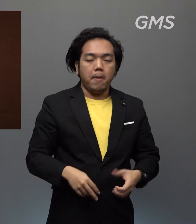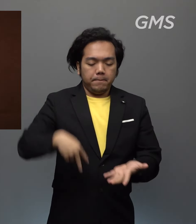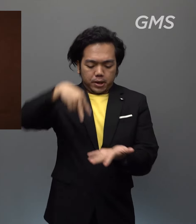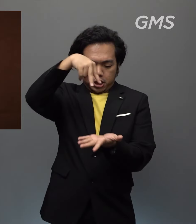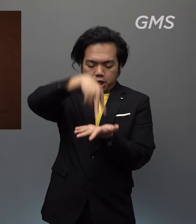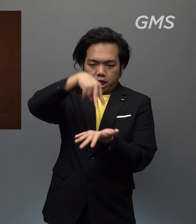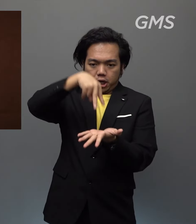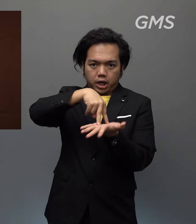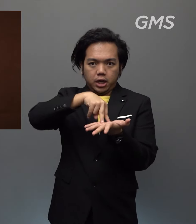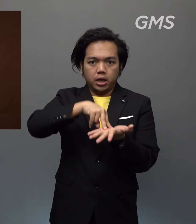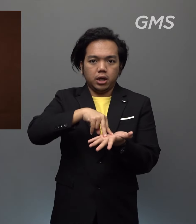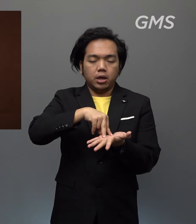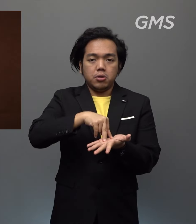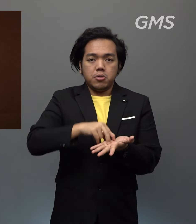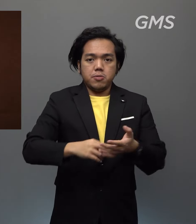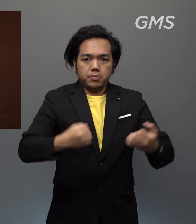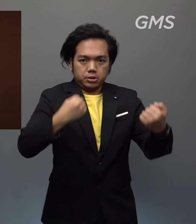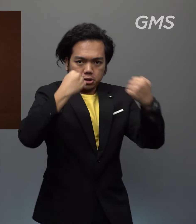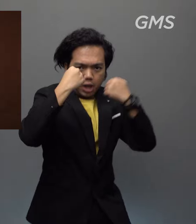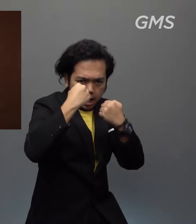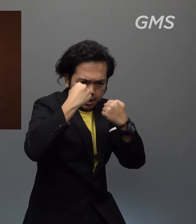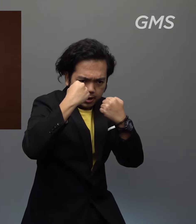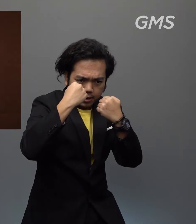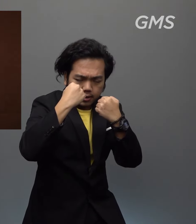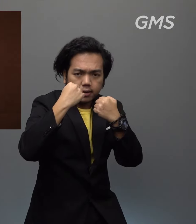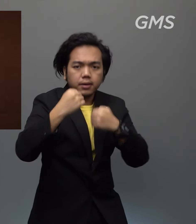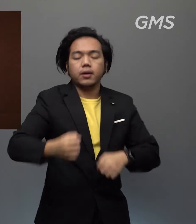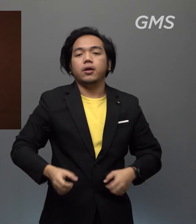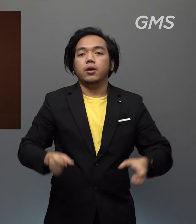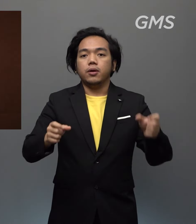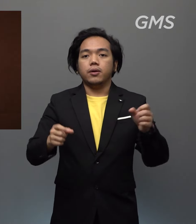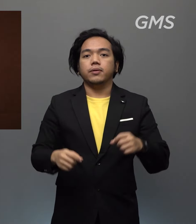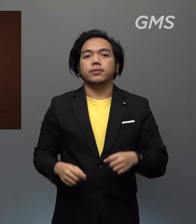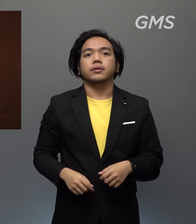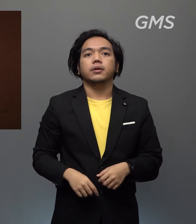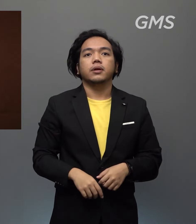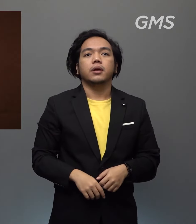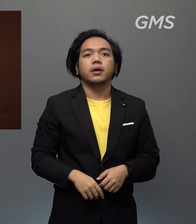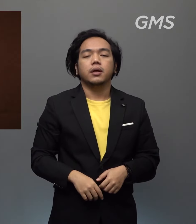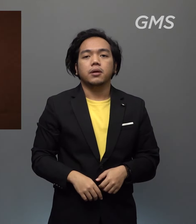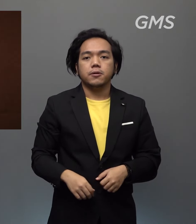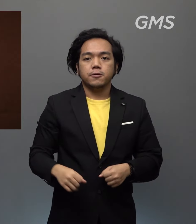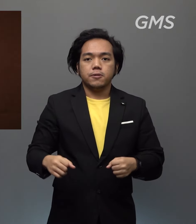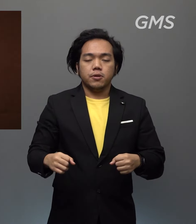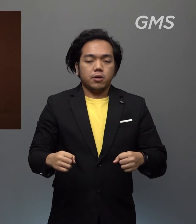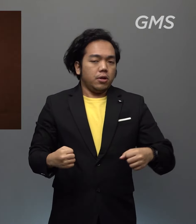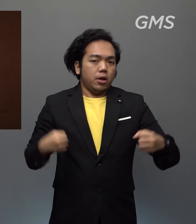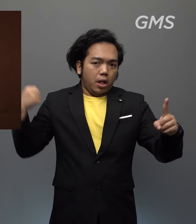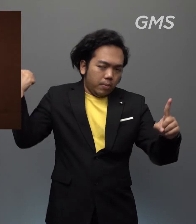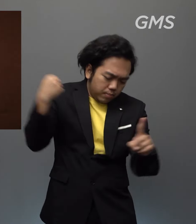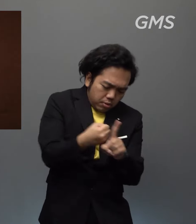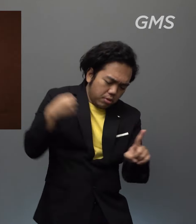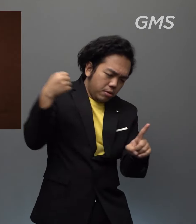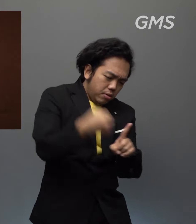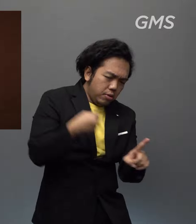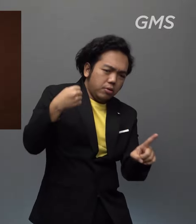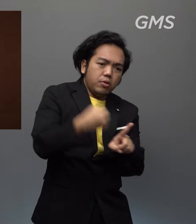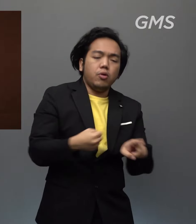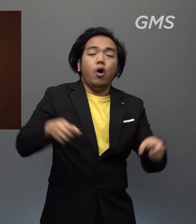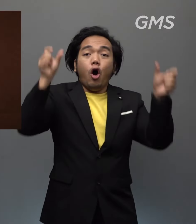dan mengalahkan bangsa Filistin, mempertahankan ladang kacang merah. Dia bergelut di sana dan membawa